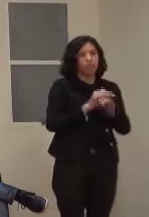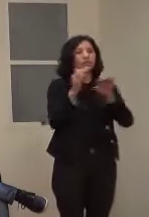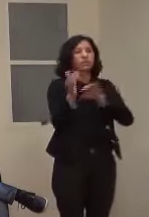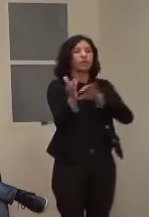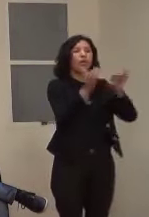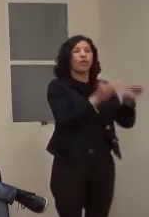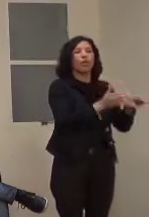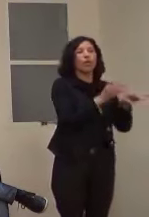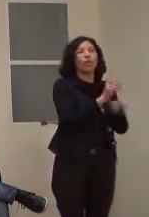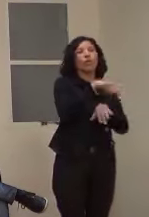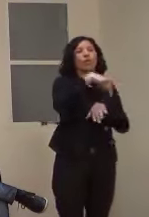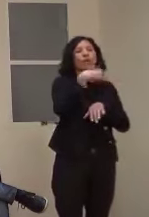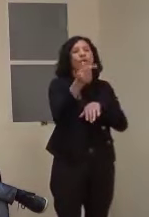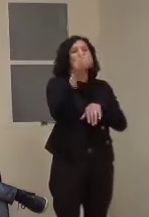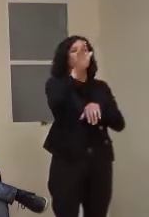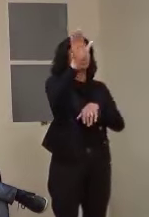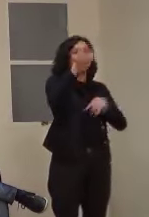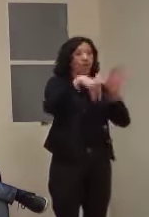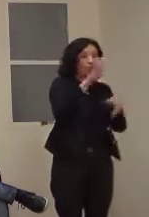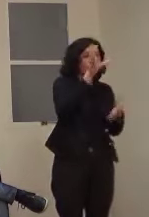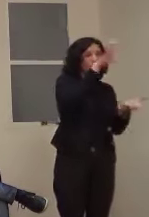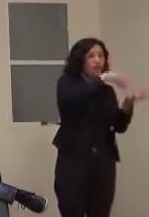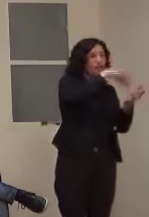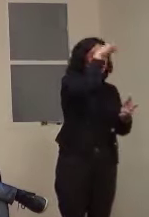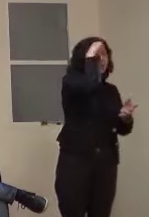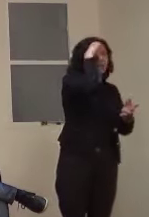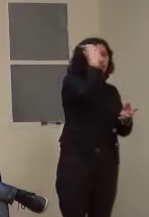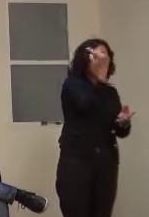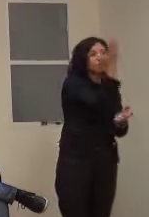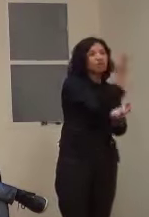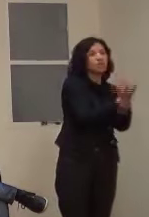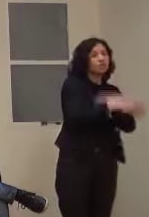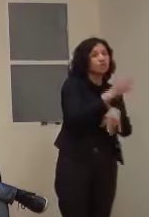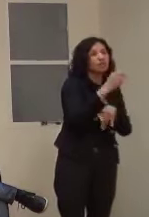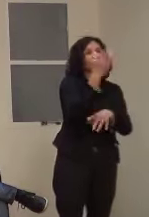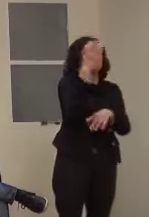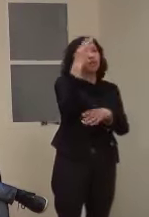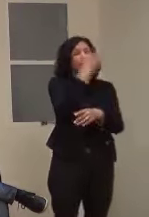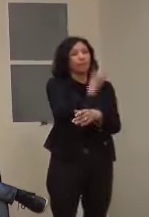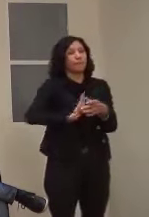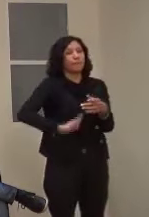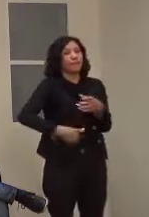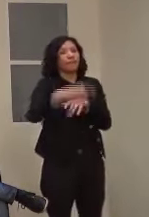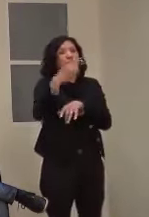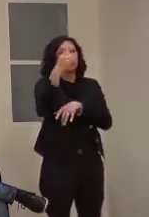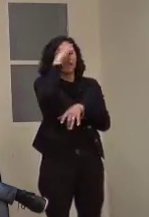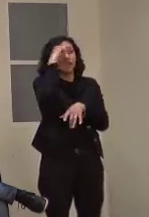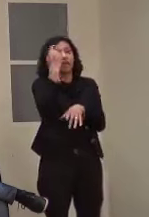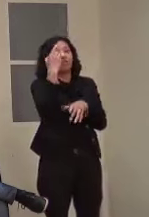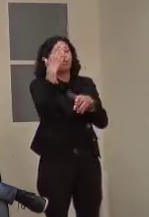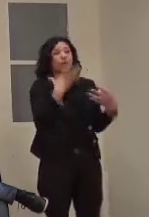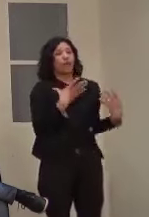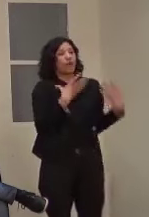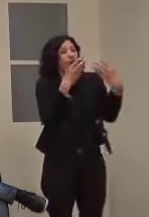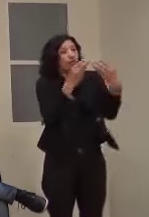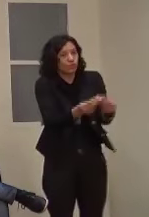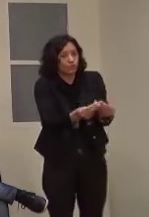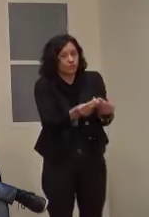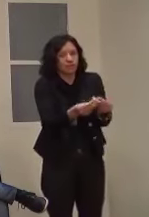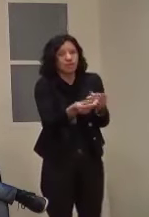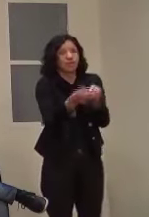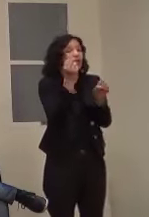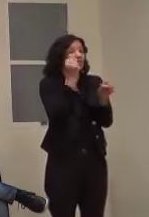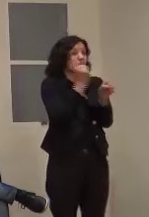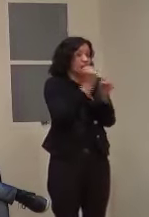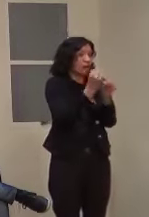actores nos convocan a la agencia nacional de discapacidad de la presidencia de la nación para colaborar o sea además de trabajar